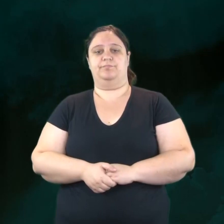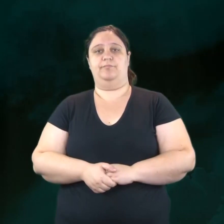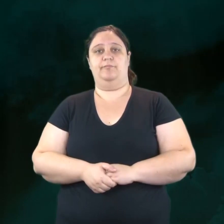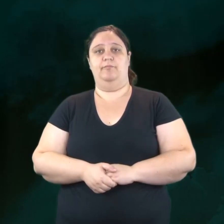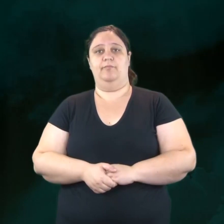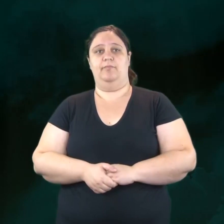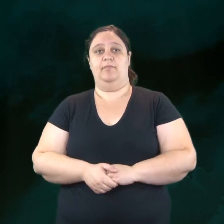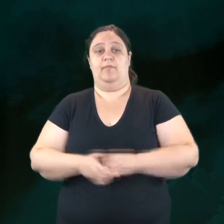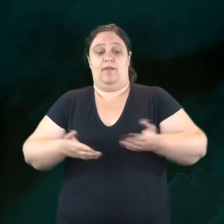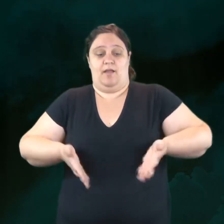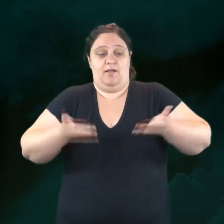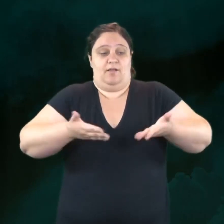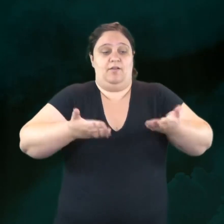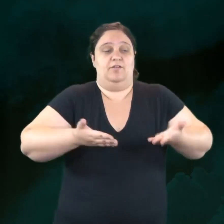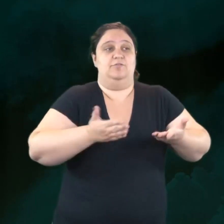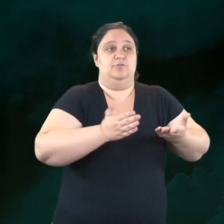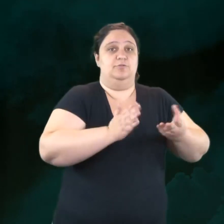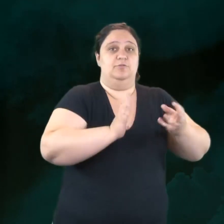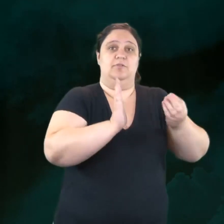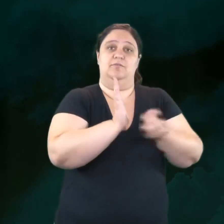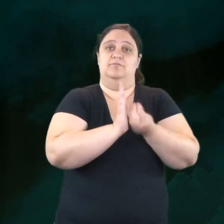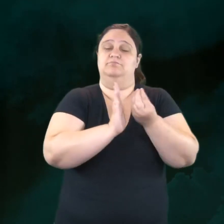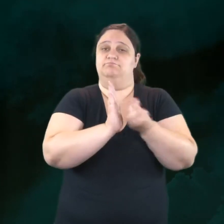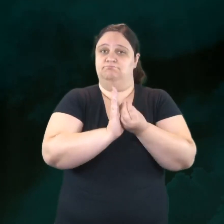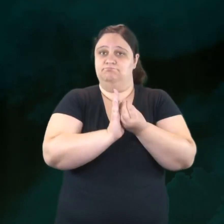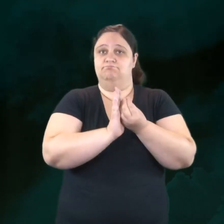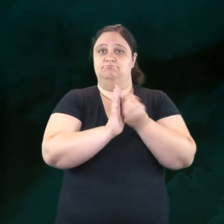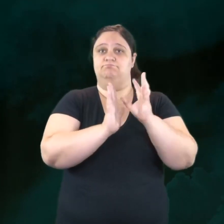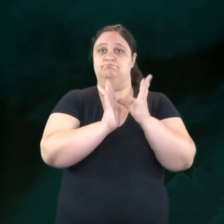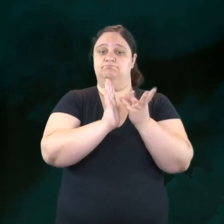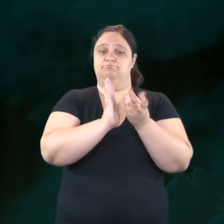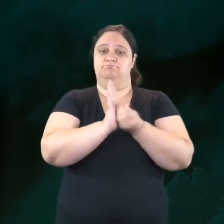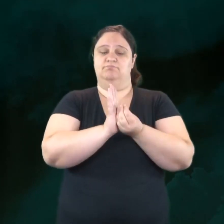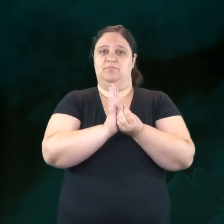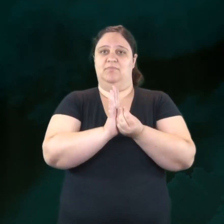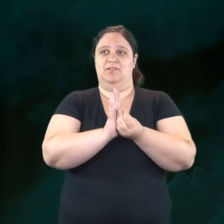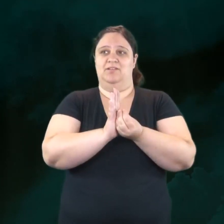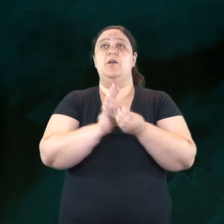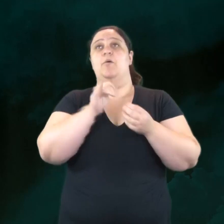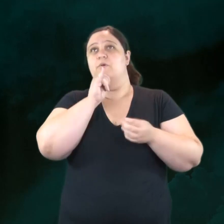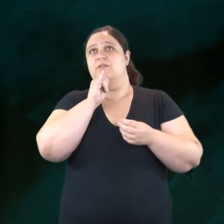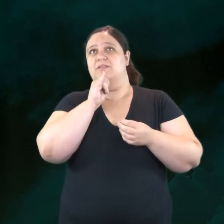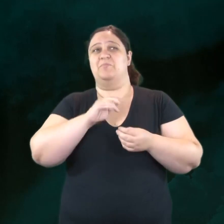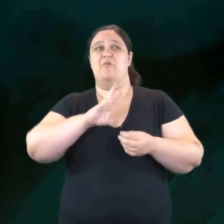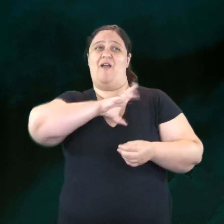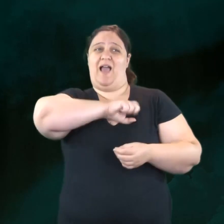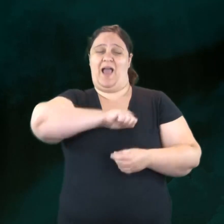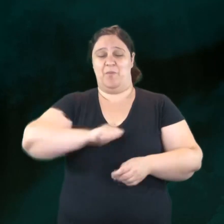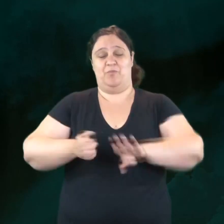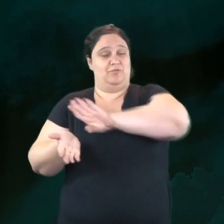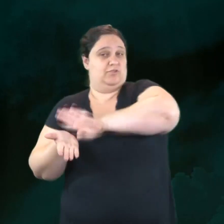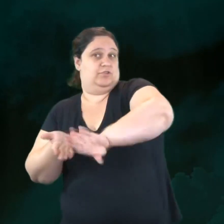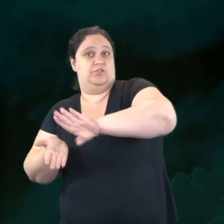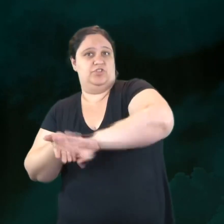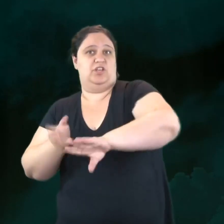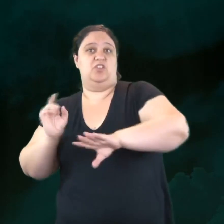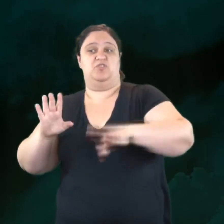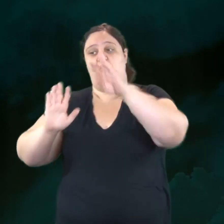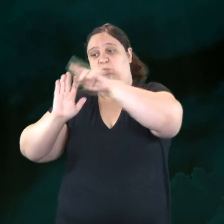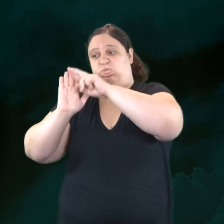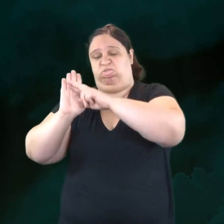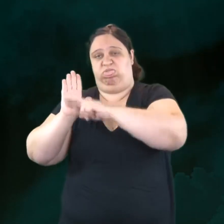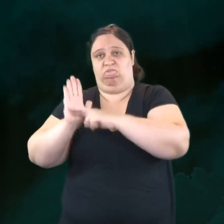da igreja. Se você tirar o amor fraternal, irmãos, fica tudo só regras. Regras da vida da igreja, irmãos, isso é